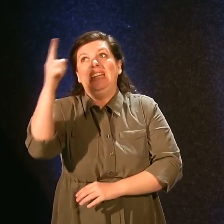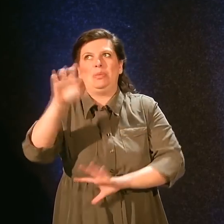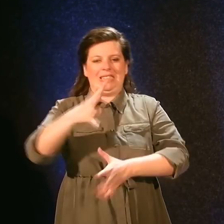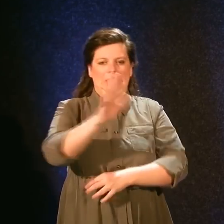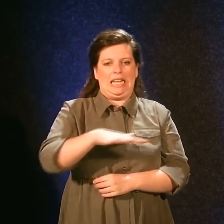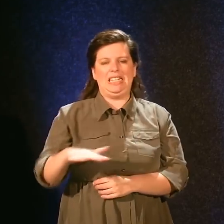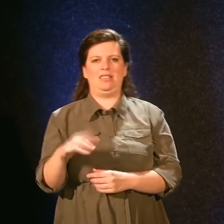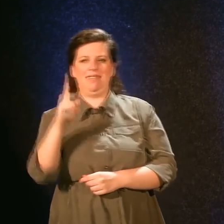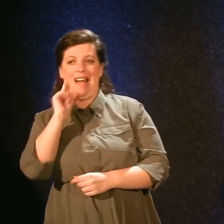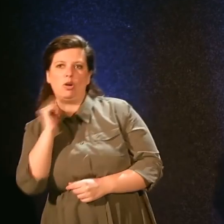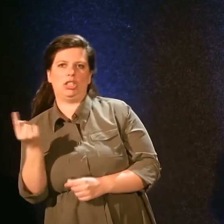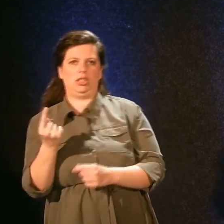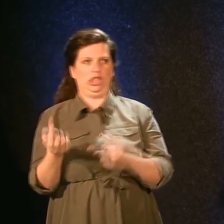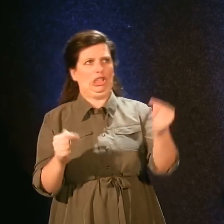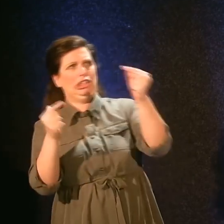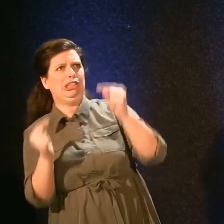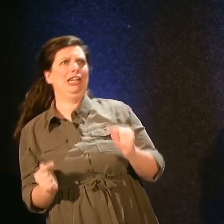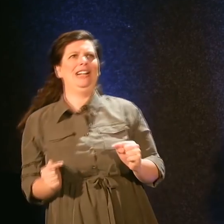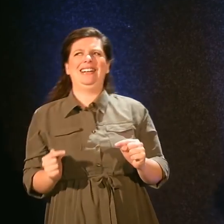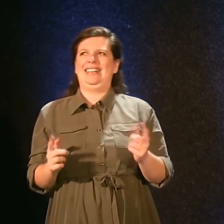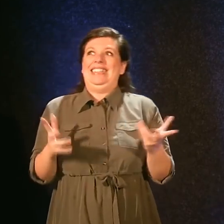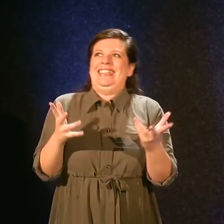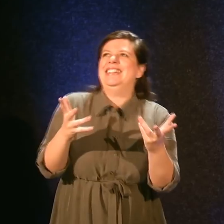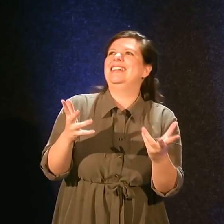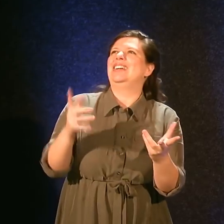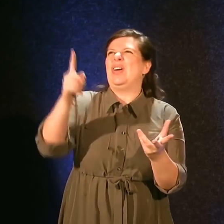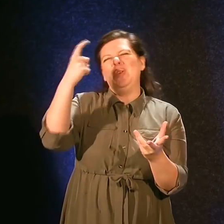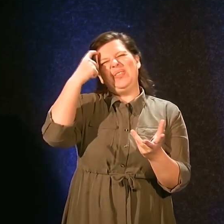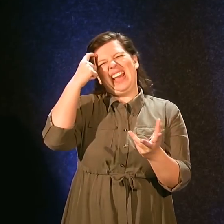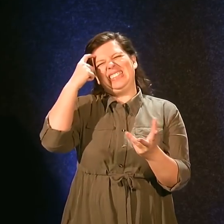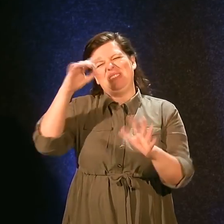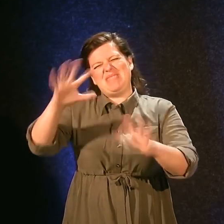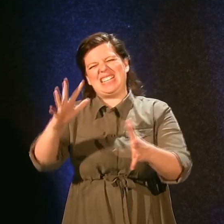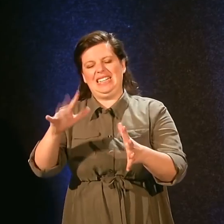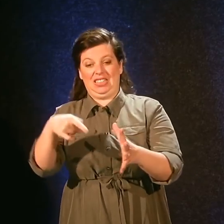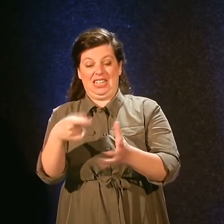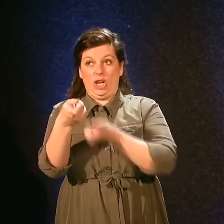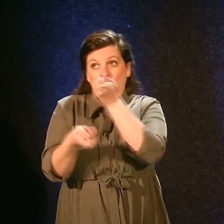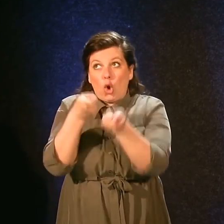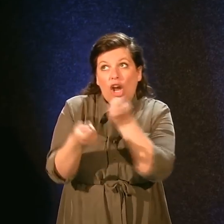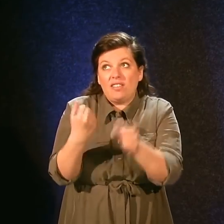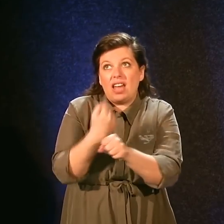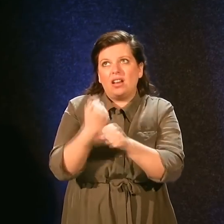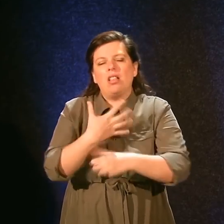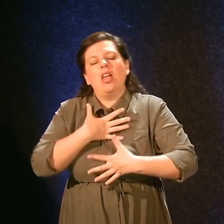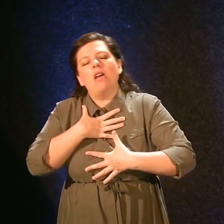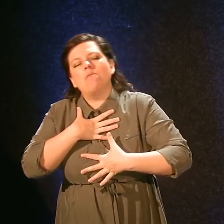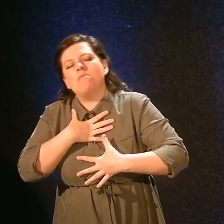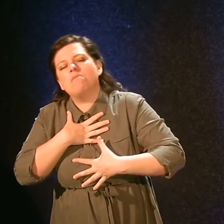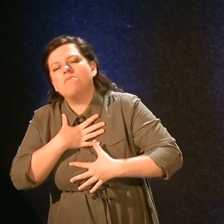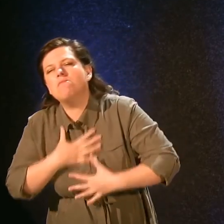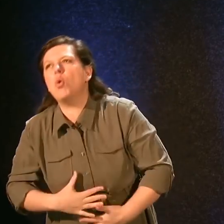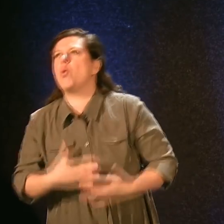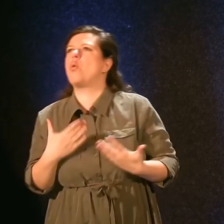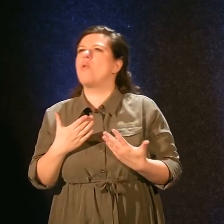gek worden van ouders. Of vice versa. Heer, u weet het. Daar waar we misschien in de zorg werken. Waar we moe zijn geworden. Waar een